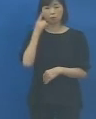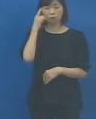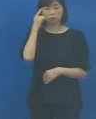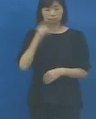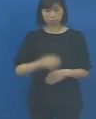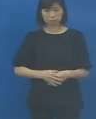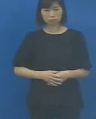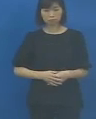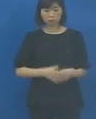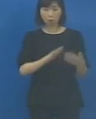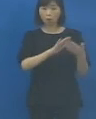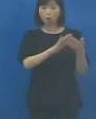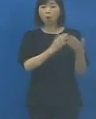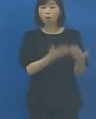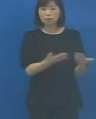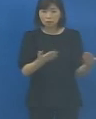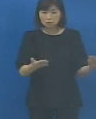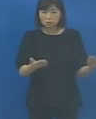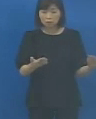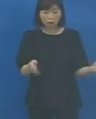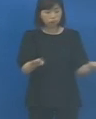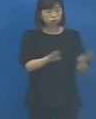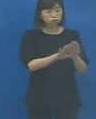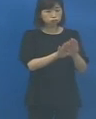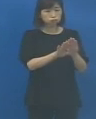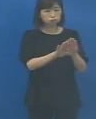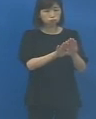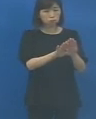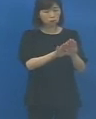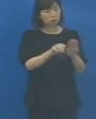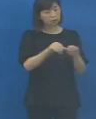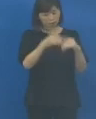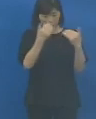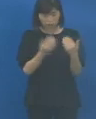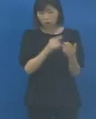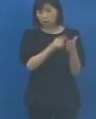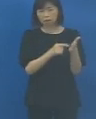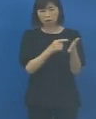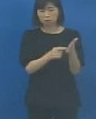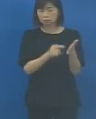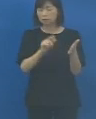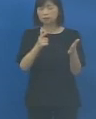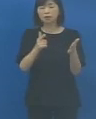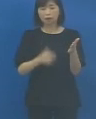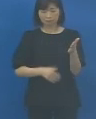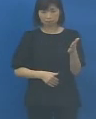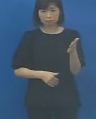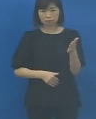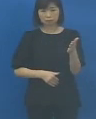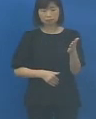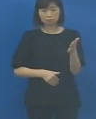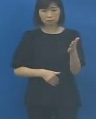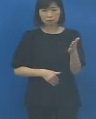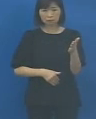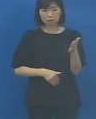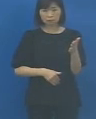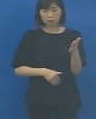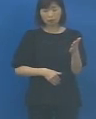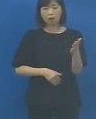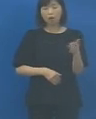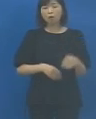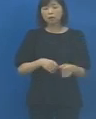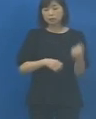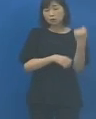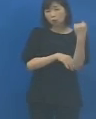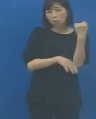にお店を閉めたからそれで、全てが解決するというものでは実はないんだと思うんですね。いや、本質はミクロです。